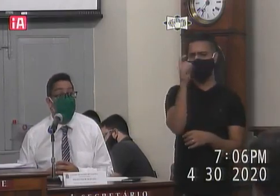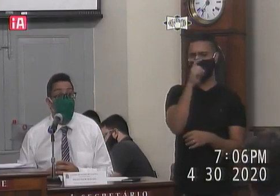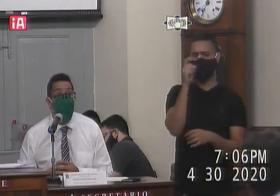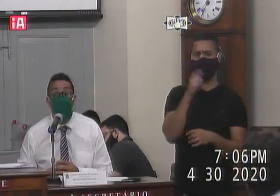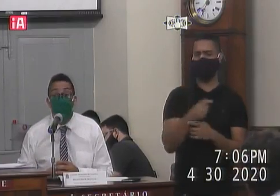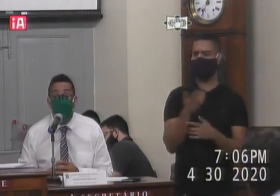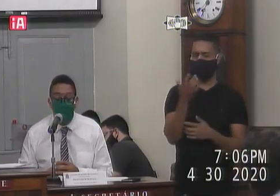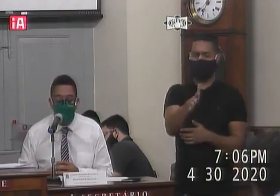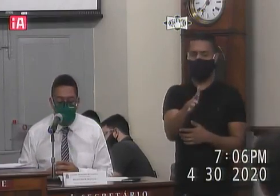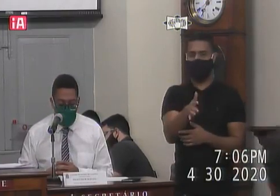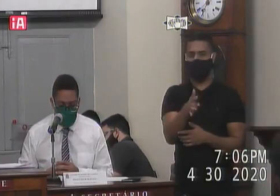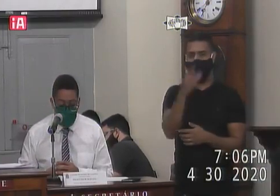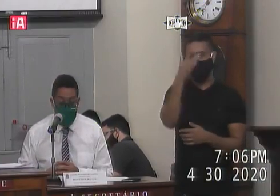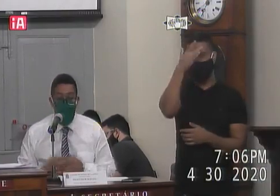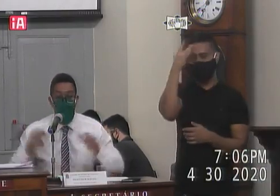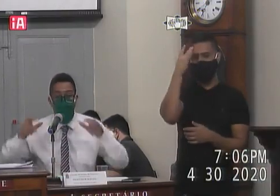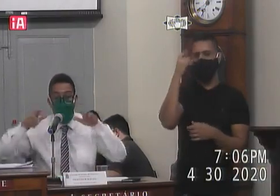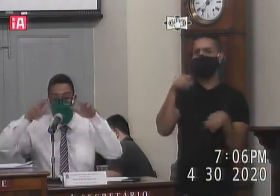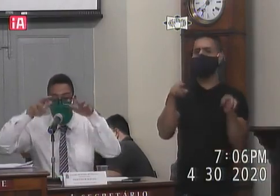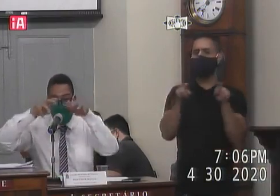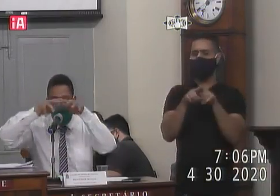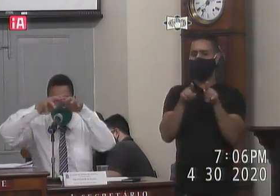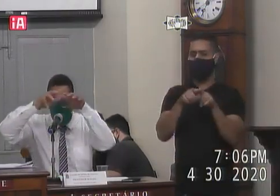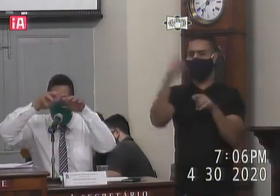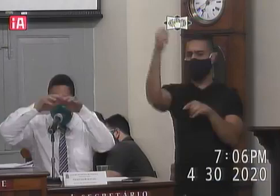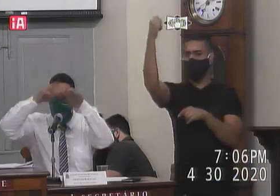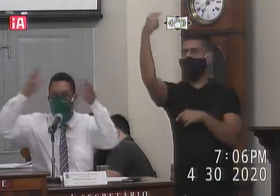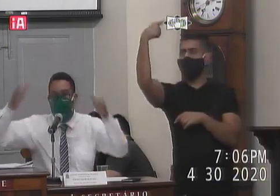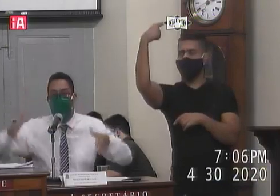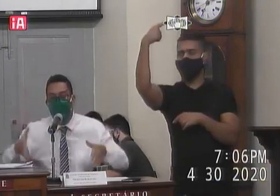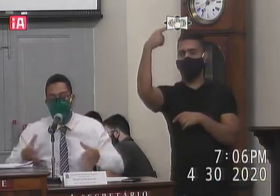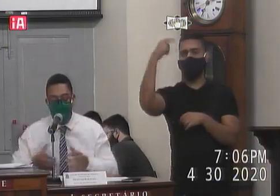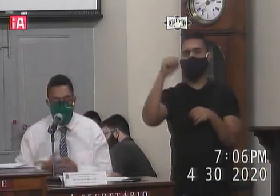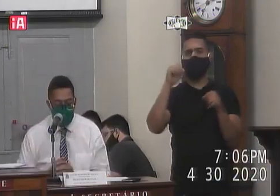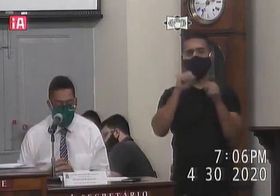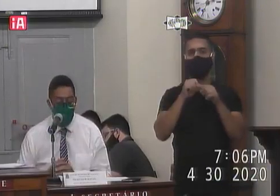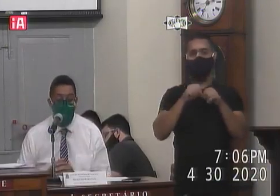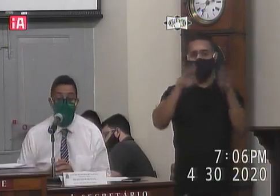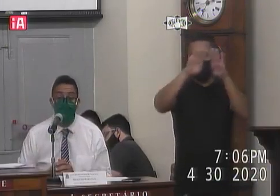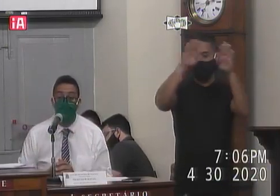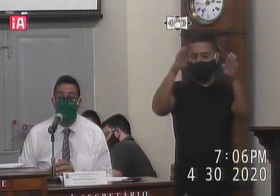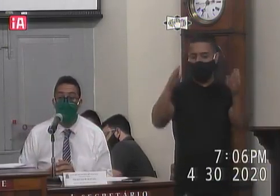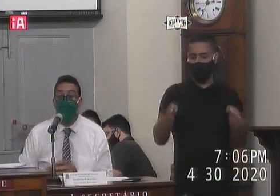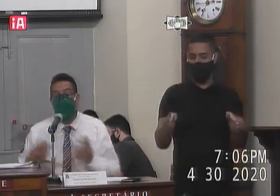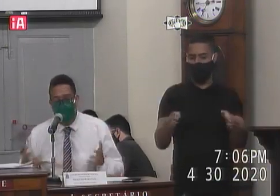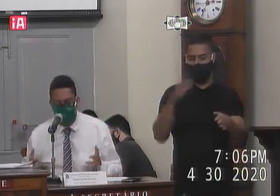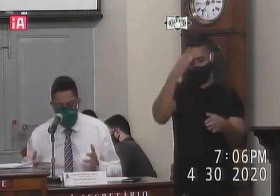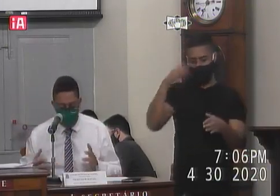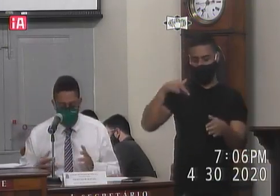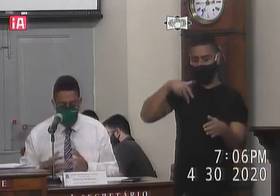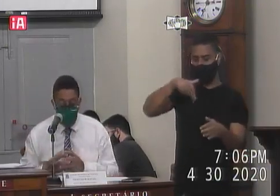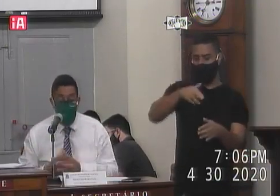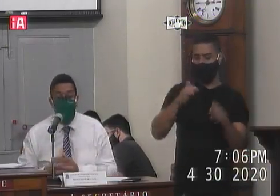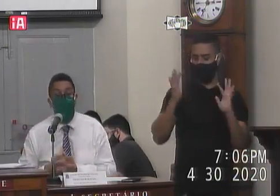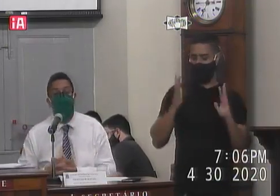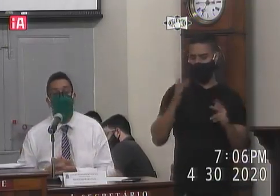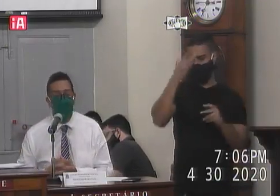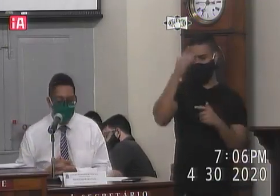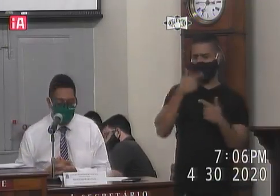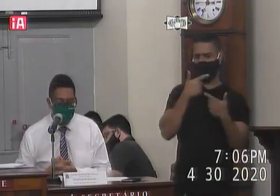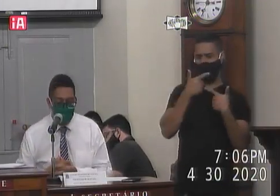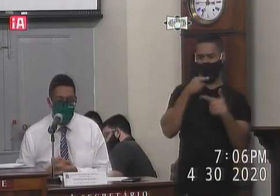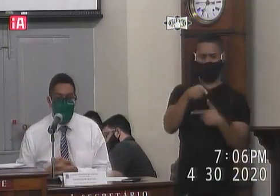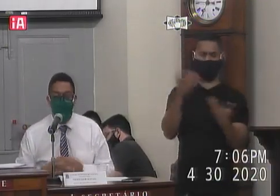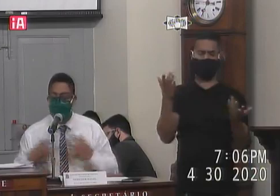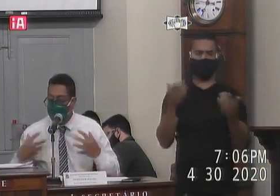as pessoas no meio do sol, e fizeram aquela cabine higienizadora, riram disso.